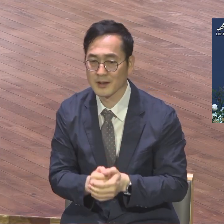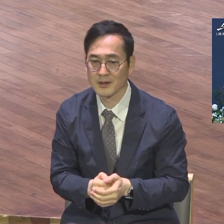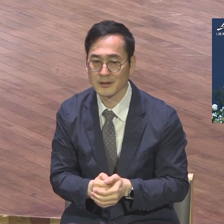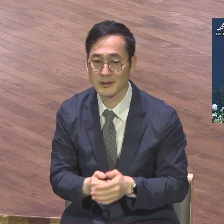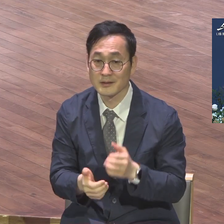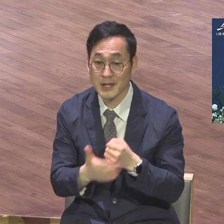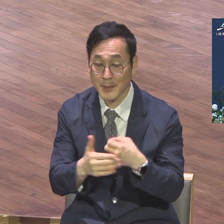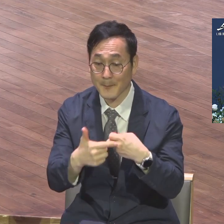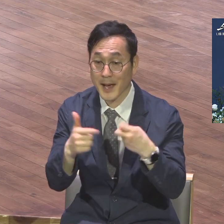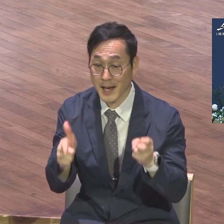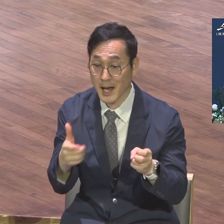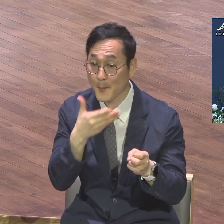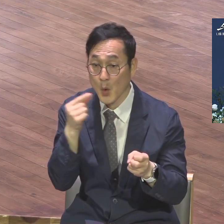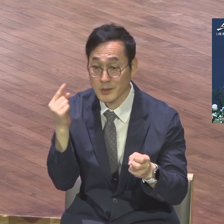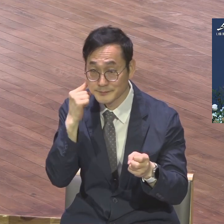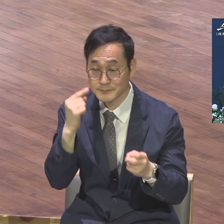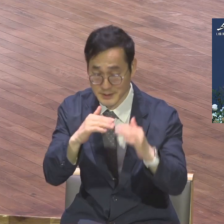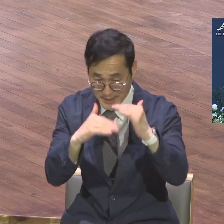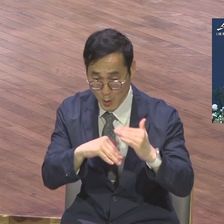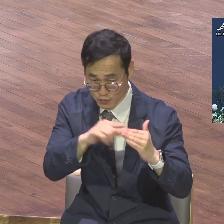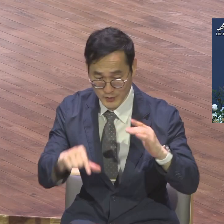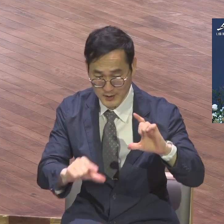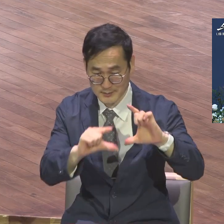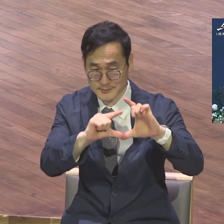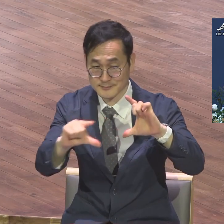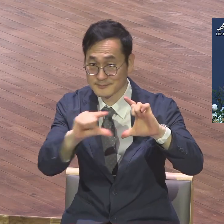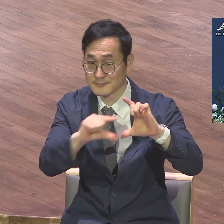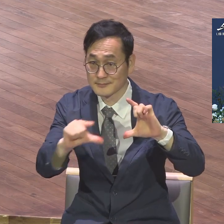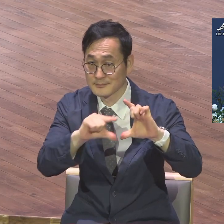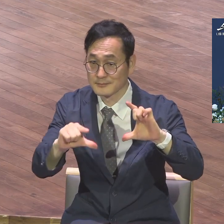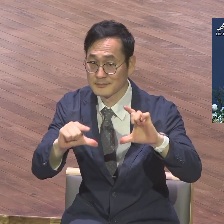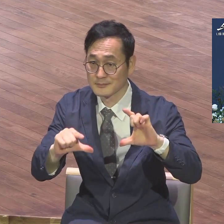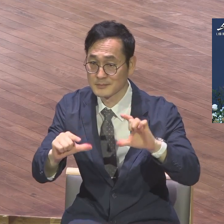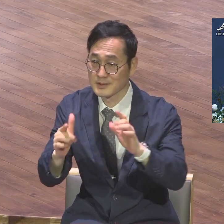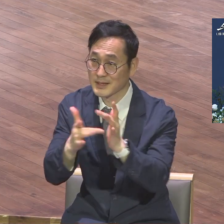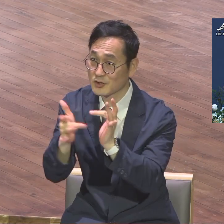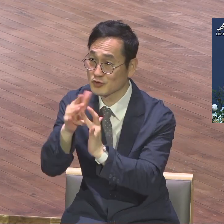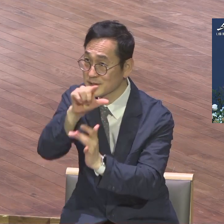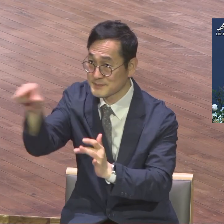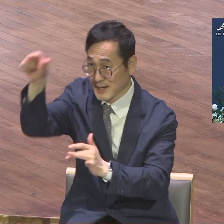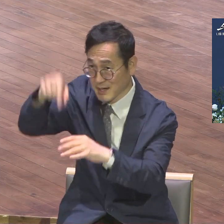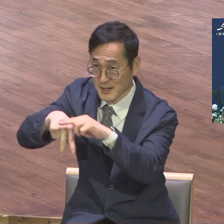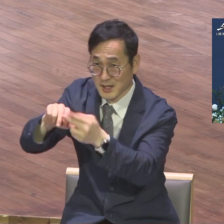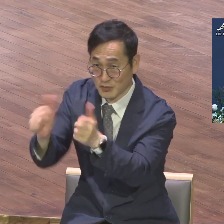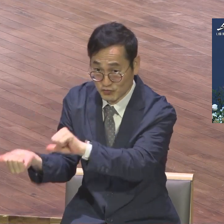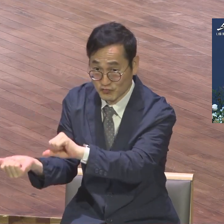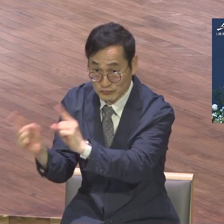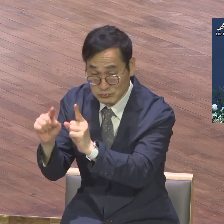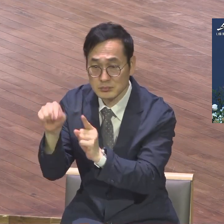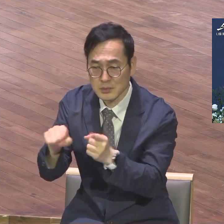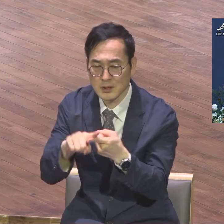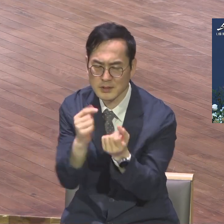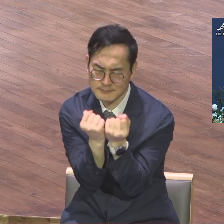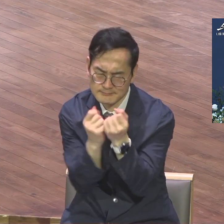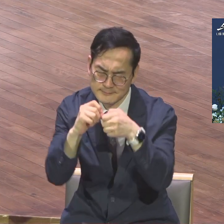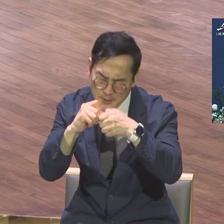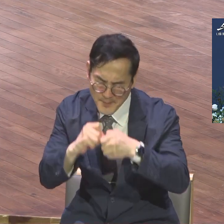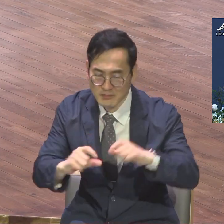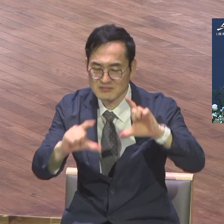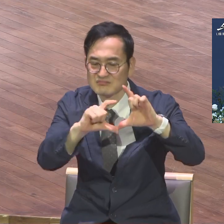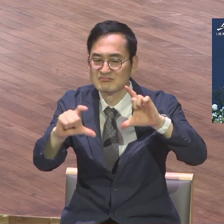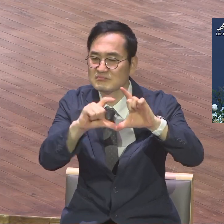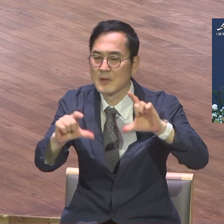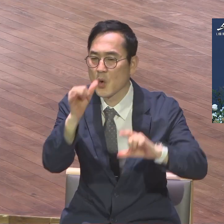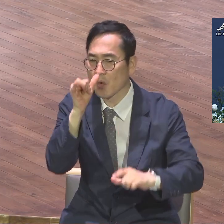마가복음의 3분의 1을 할애해가지고 이 내용을 구체적으로 밝히고 있어요. 자, 여러분이